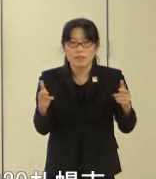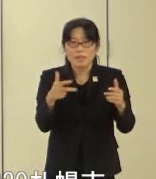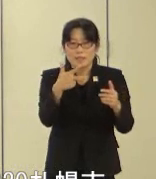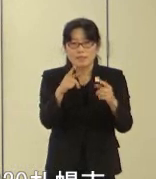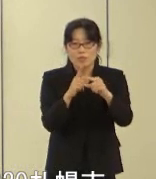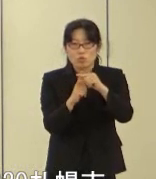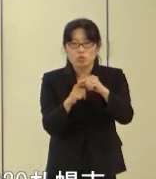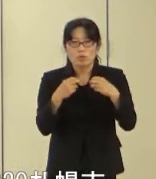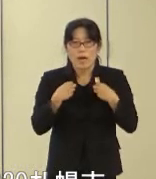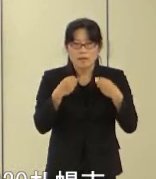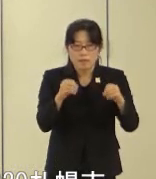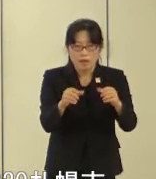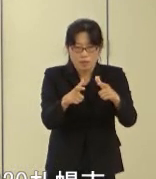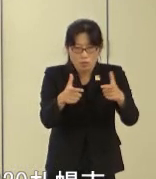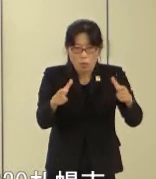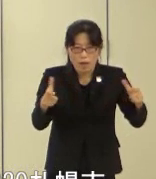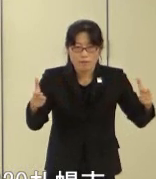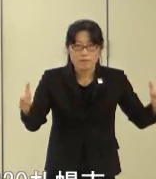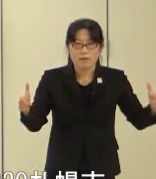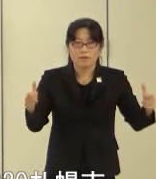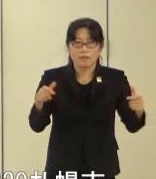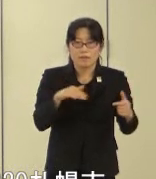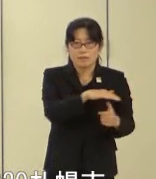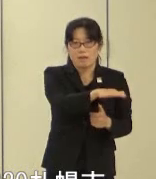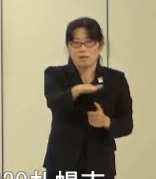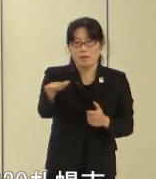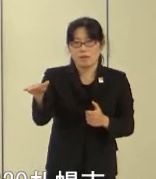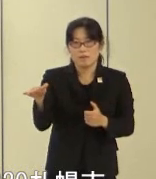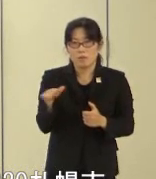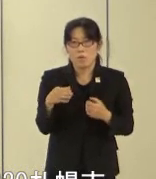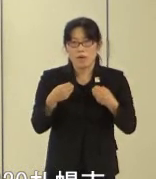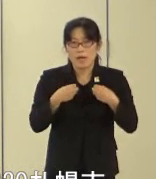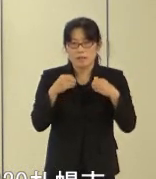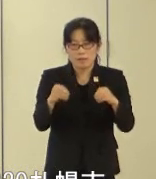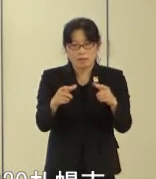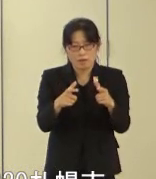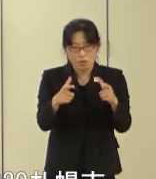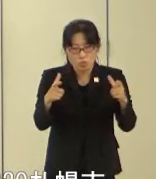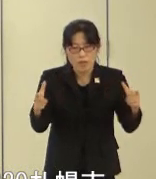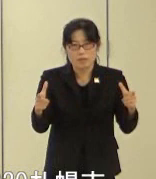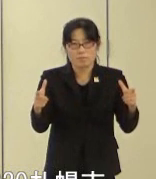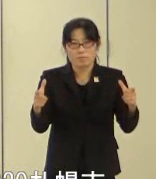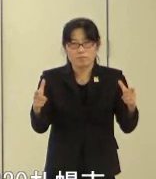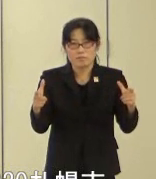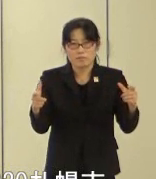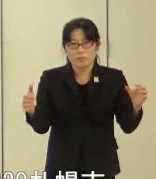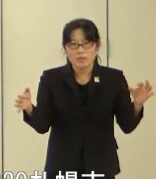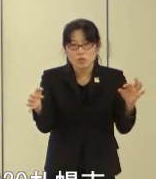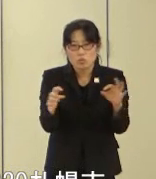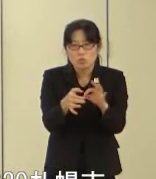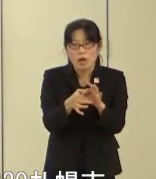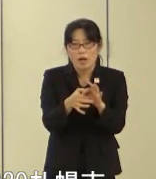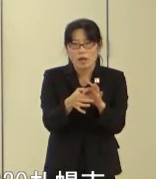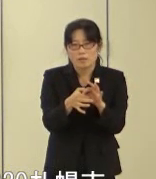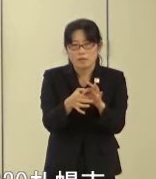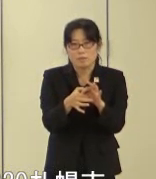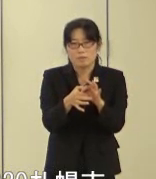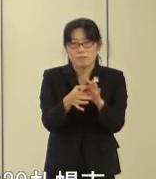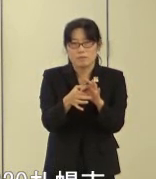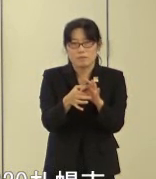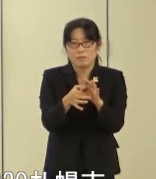が広がっていって、全体の感染拡大につながっていく、そ